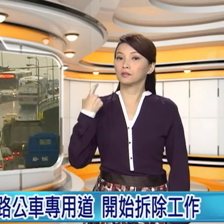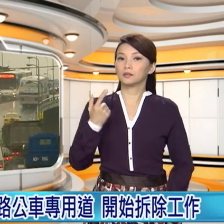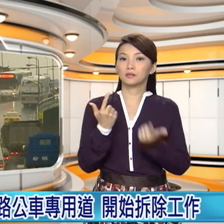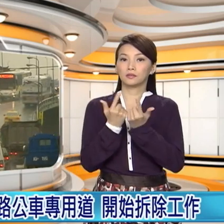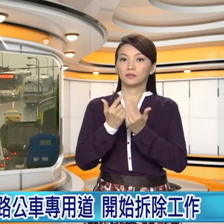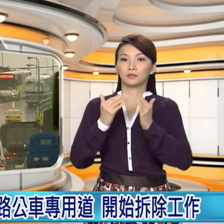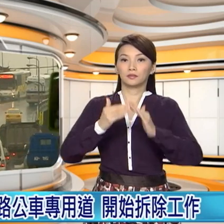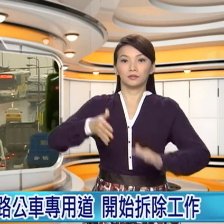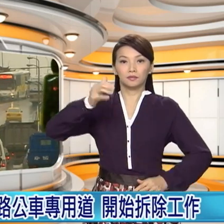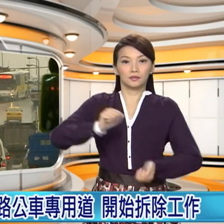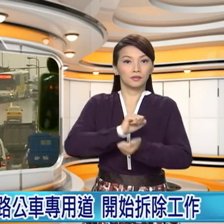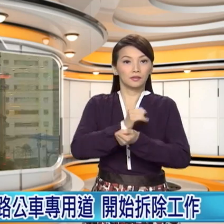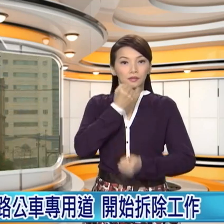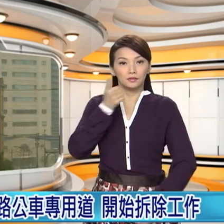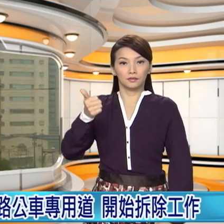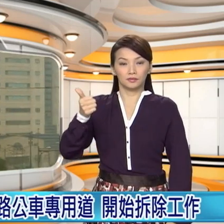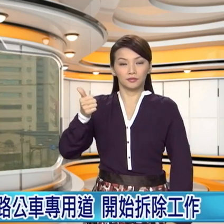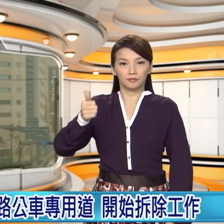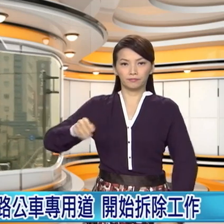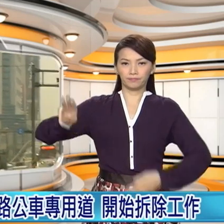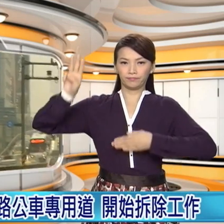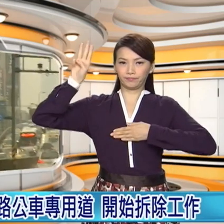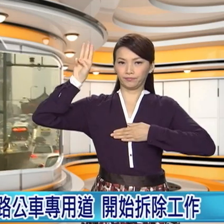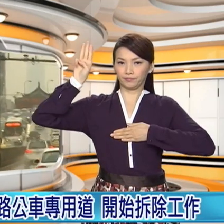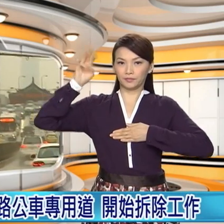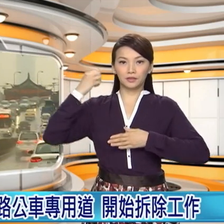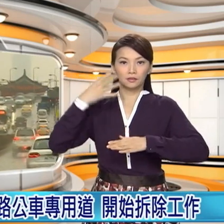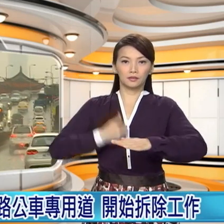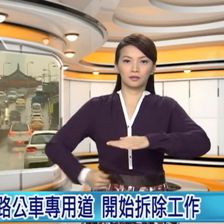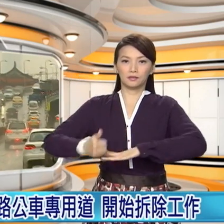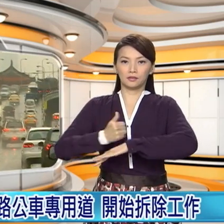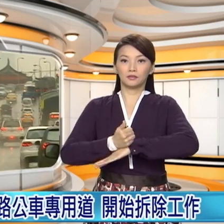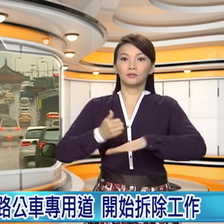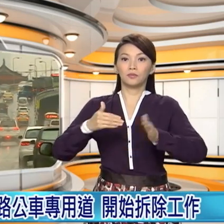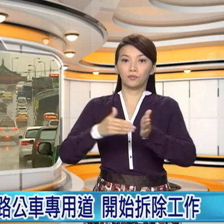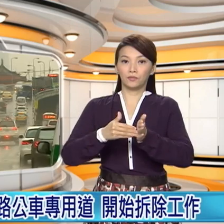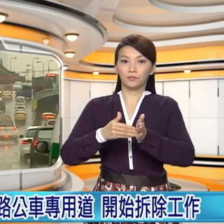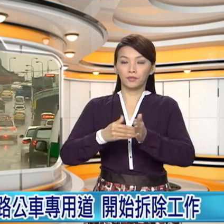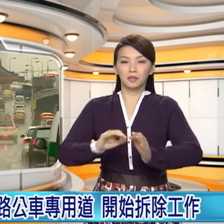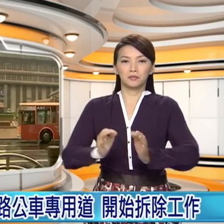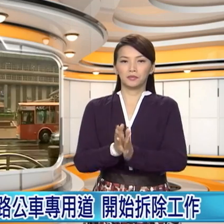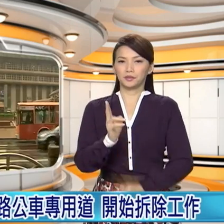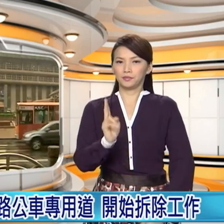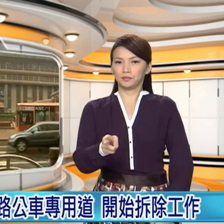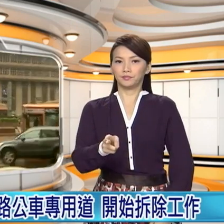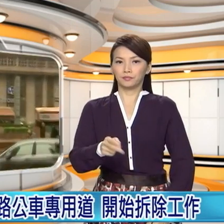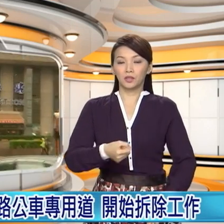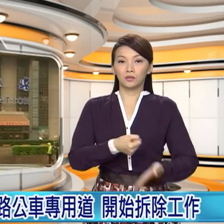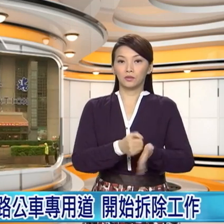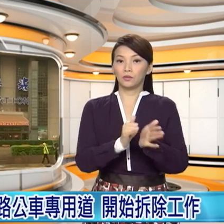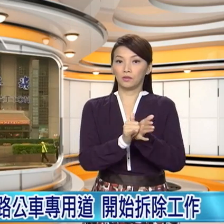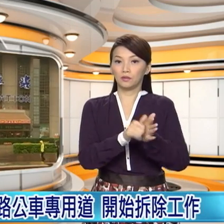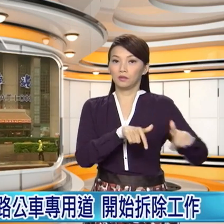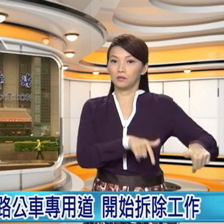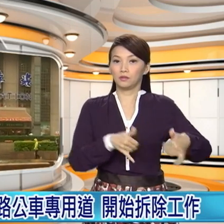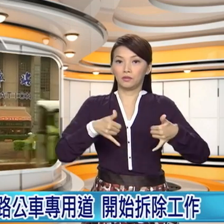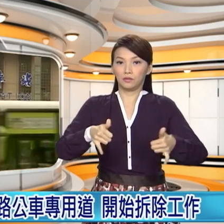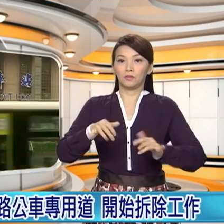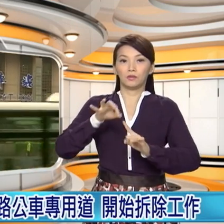台北市长柯文哲昨天一宣誓就职完，忠孝西路公车专用道就开始拆